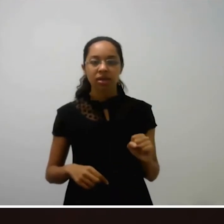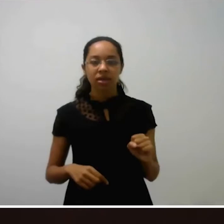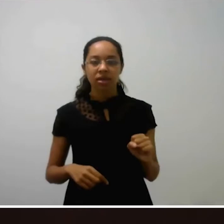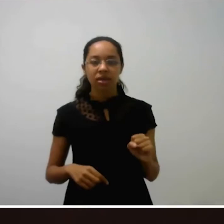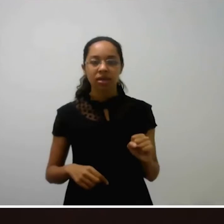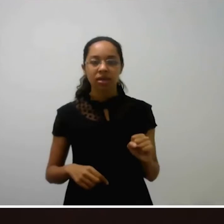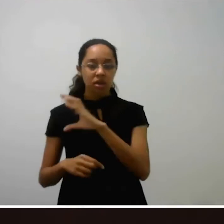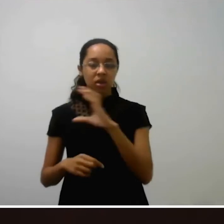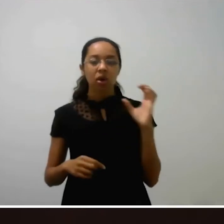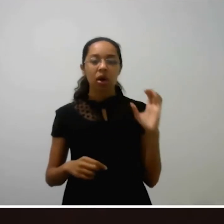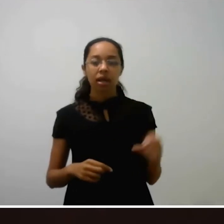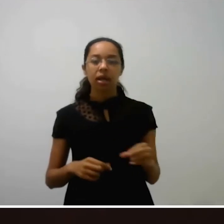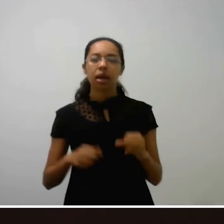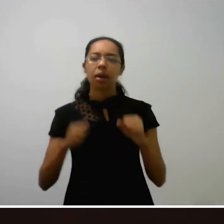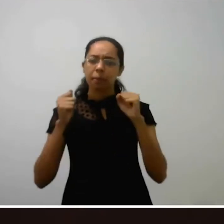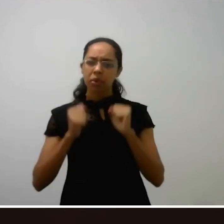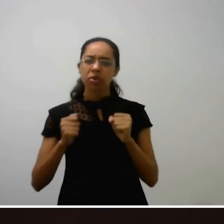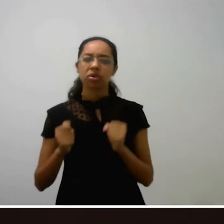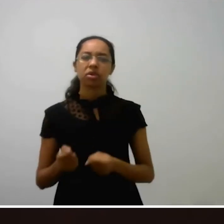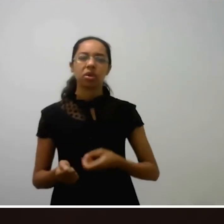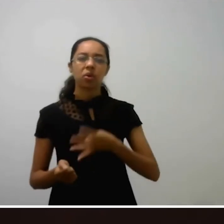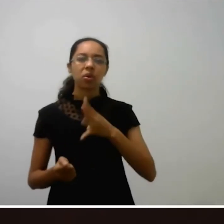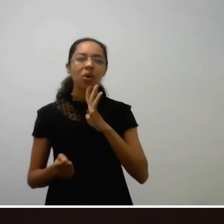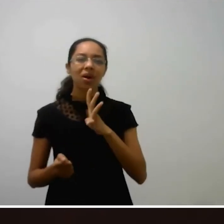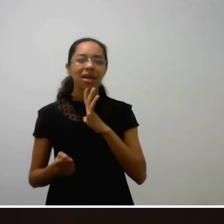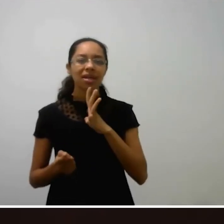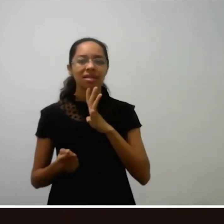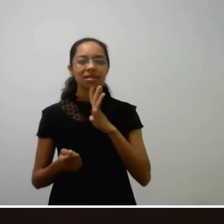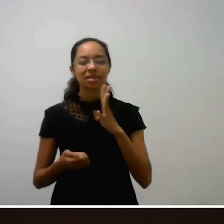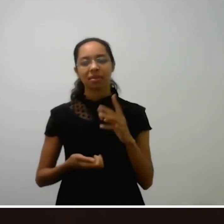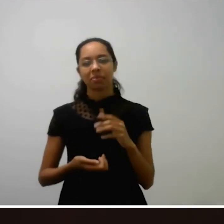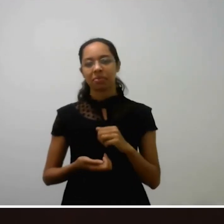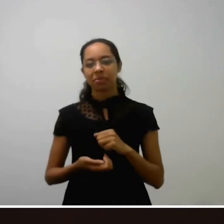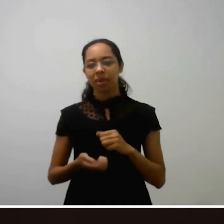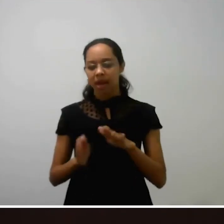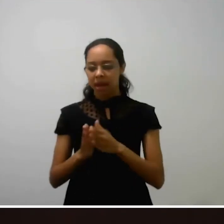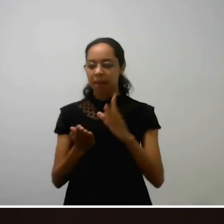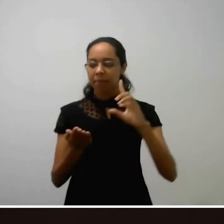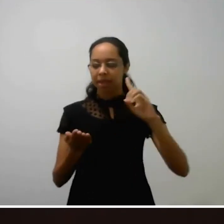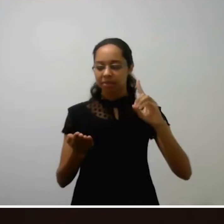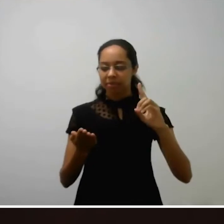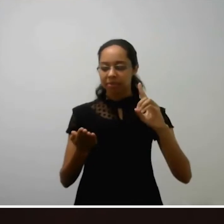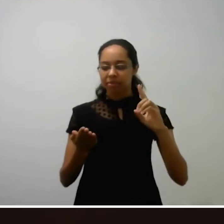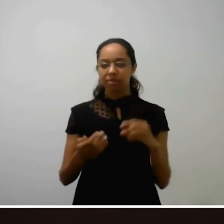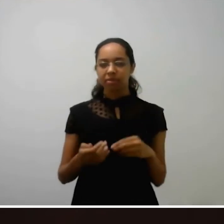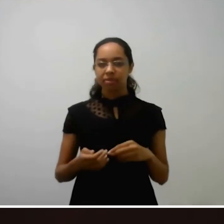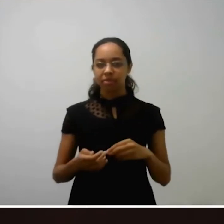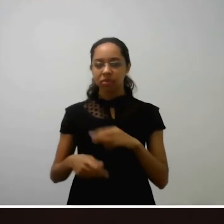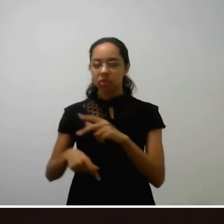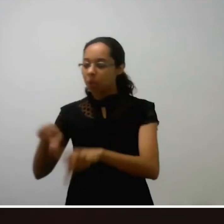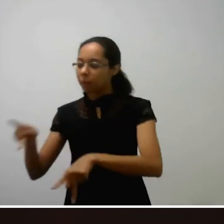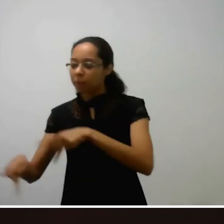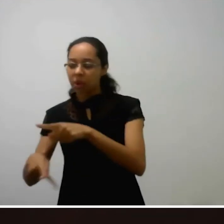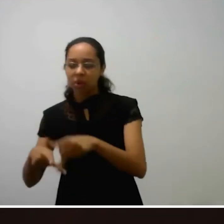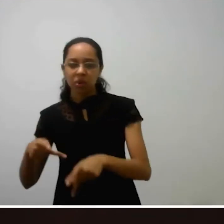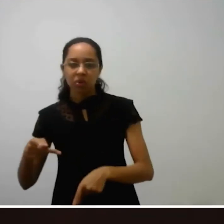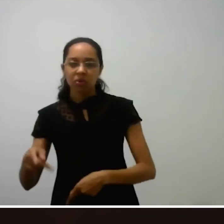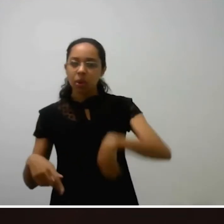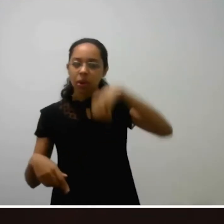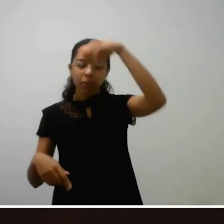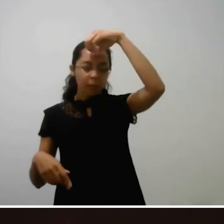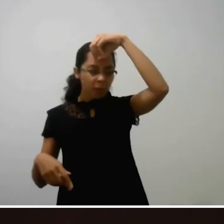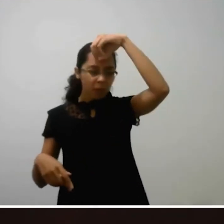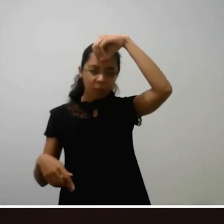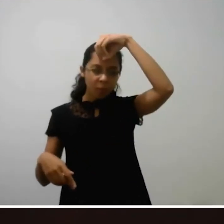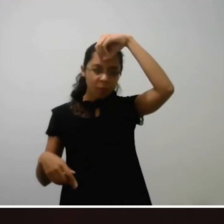se imagina, o povo não tem acesso à Bíblia. O povo não tem acesso à palavra pura de Deus.